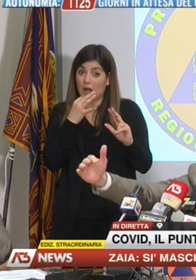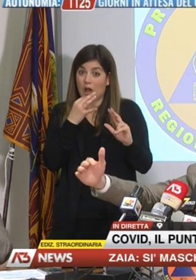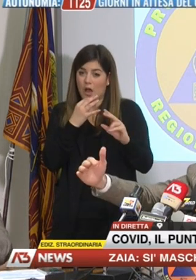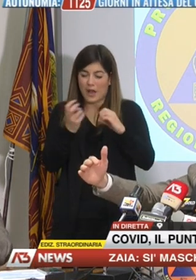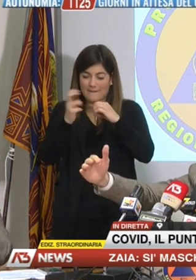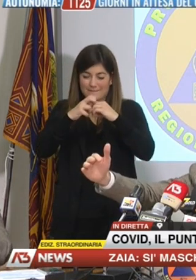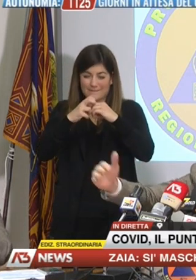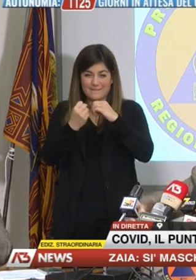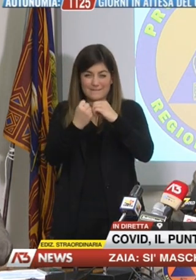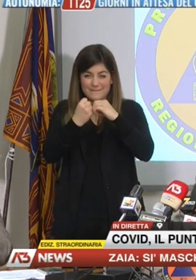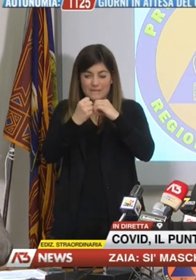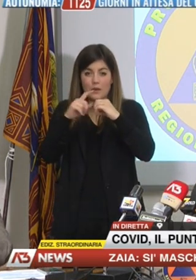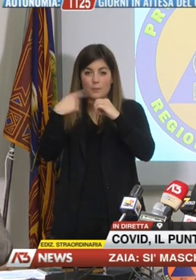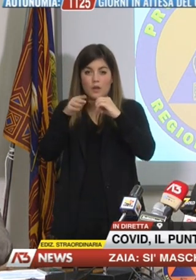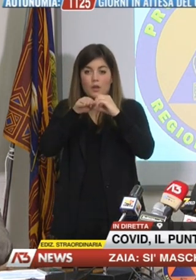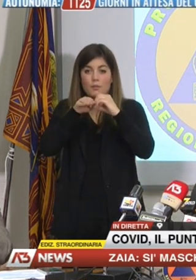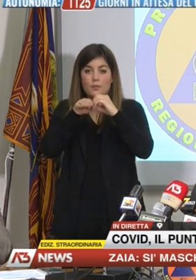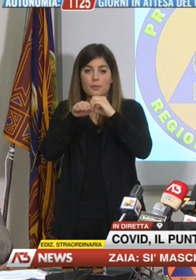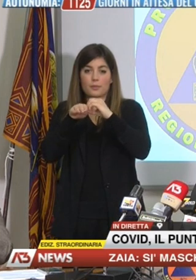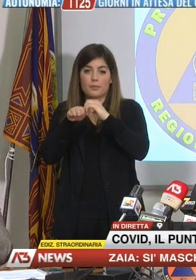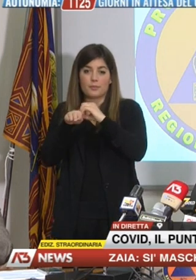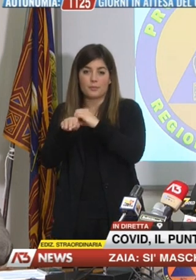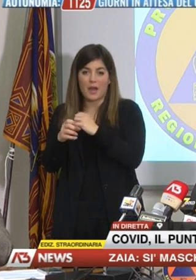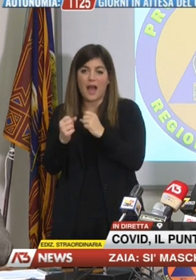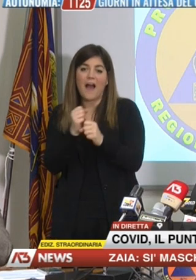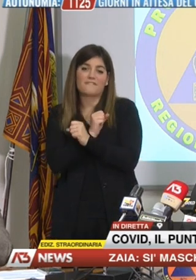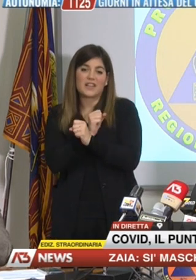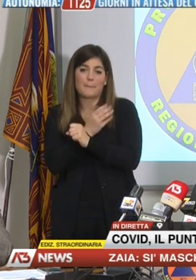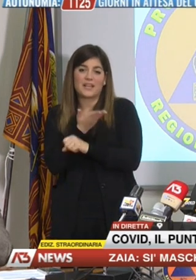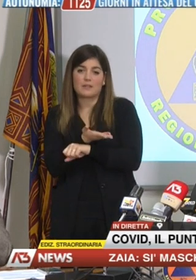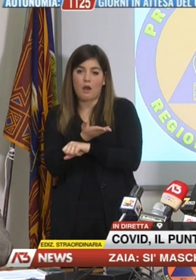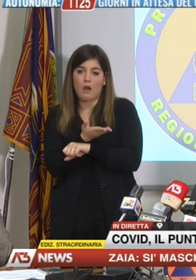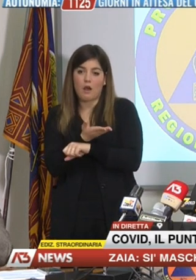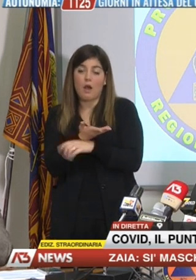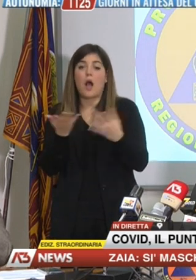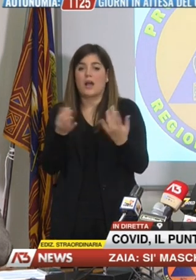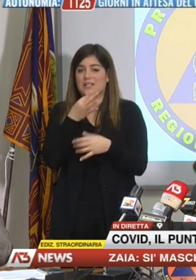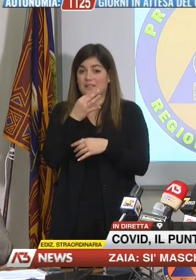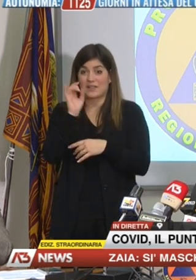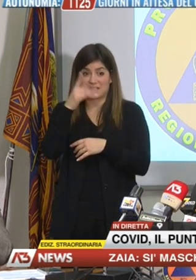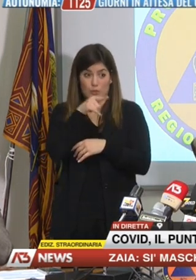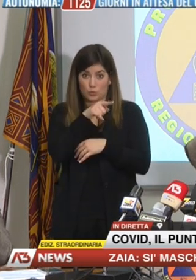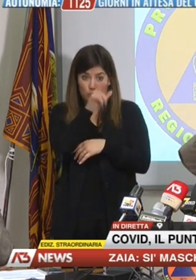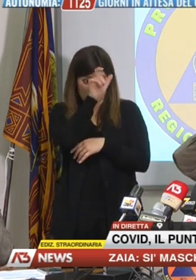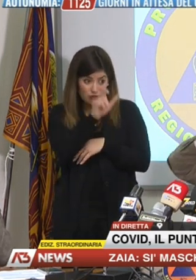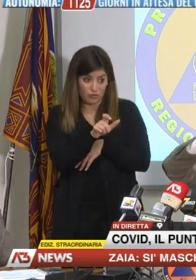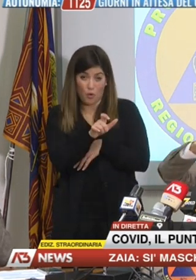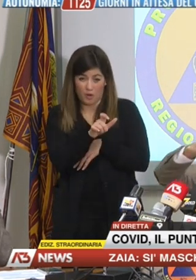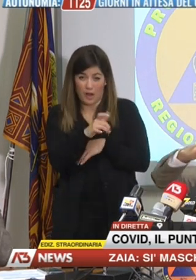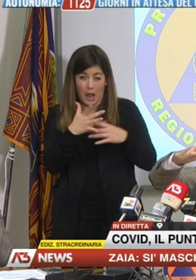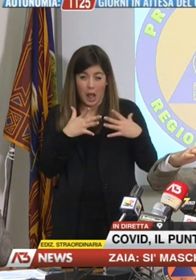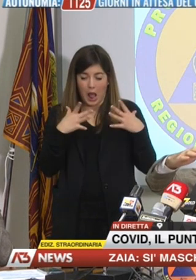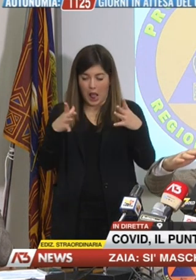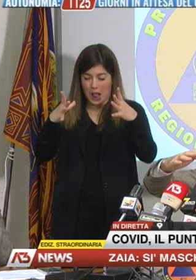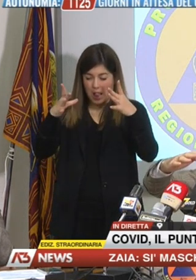a decrescere. Ciò vuol dire che se tu sei tanto infettante ti becca, man mano discende la tua